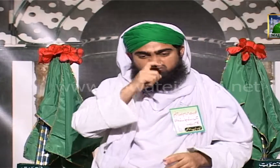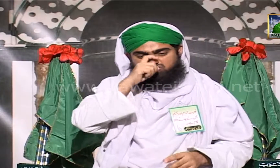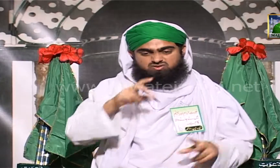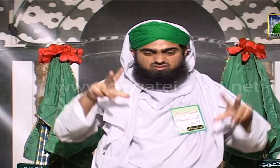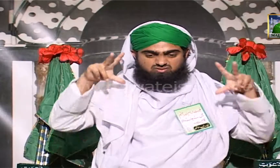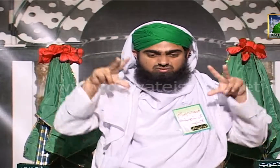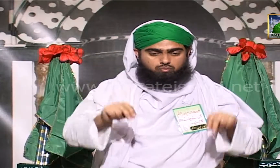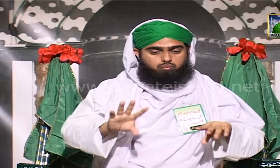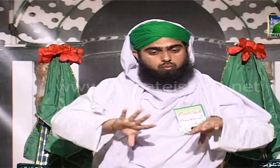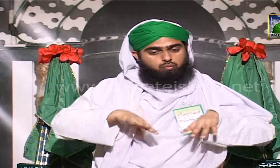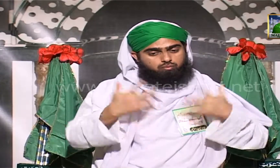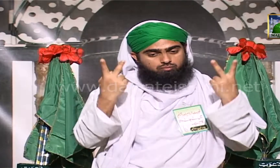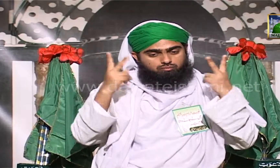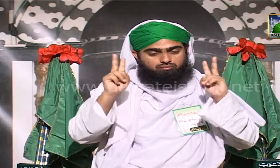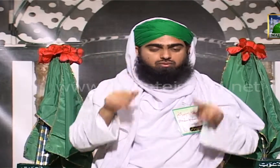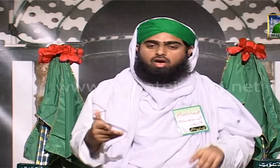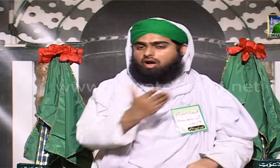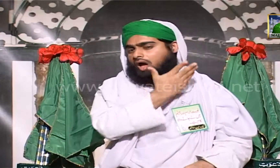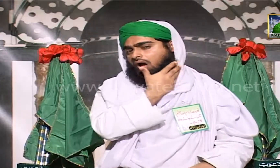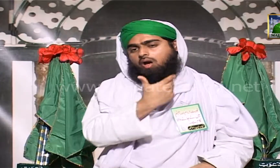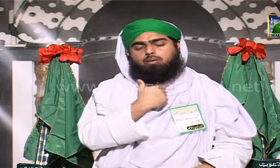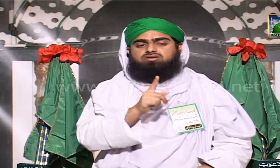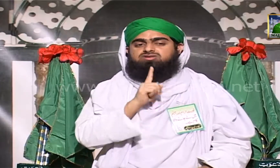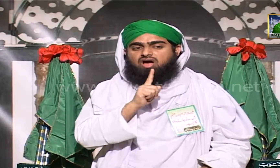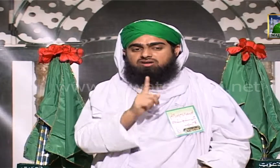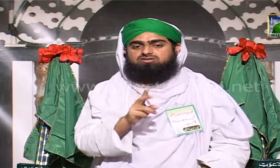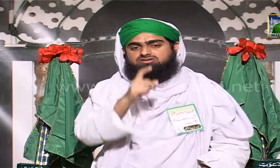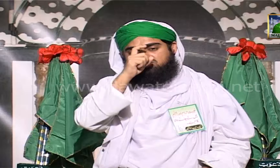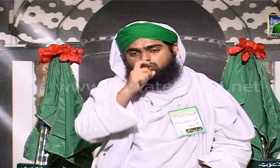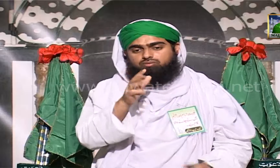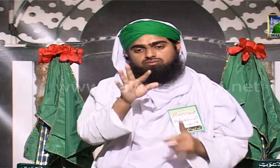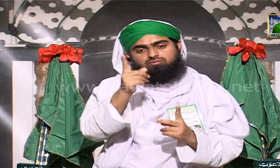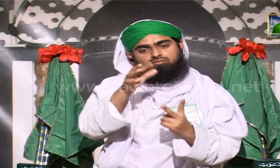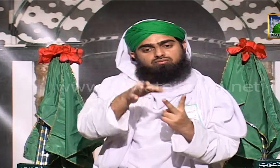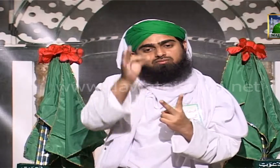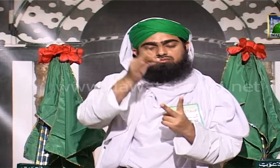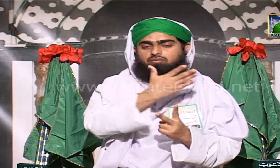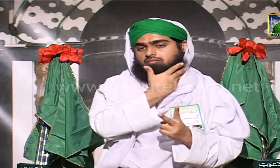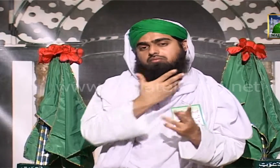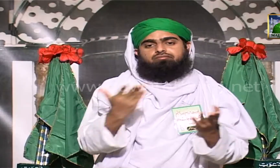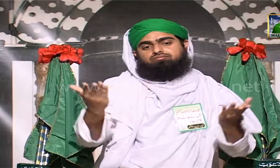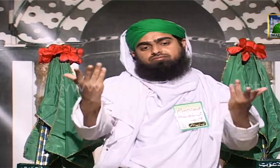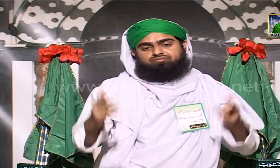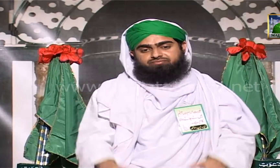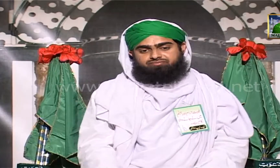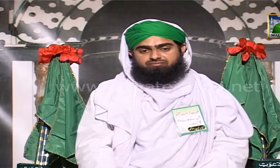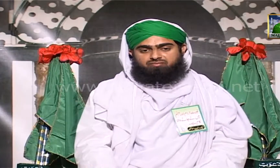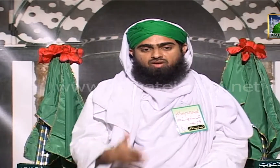آپ نے سن لی. اب جس کی مرضی ہے وہ جھوٹ بولے, جس کی مرضی ہے وہ سچ. ہمارے آقا سیدنا غوث